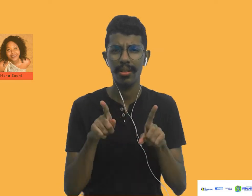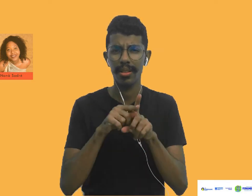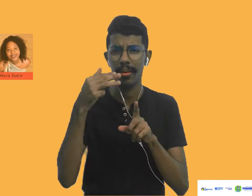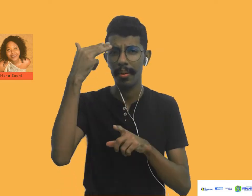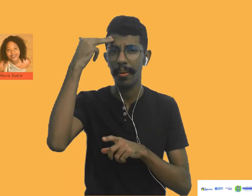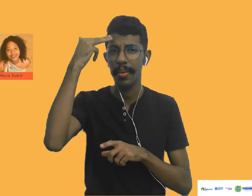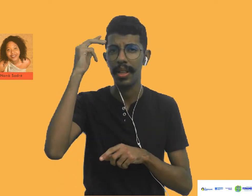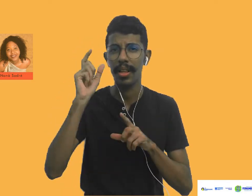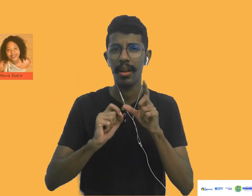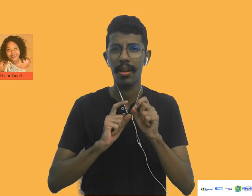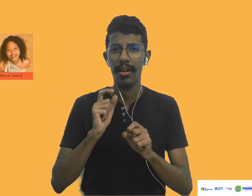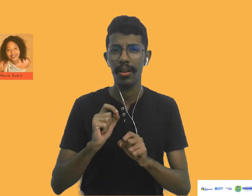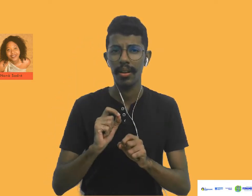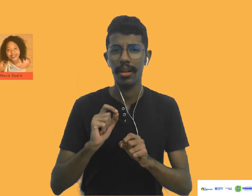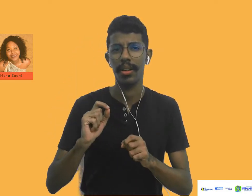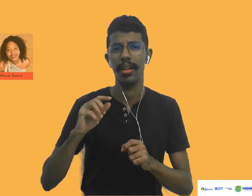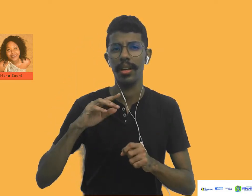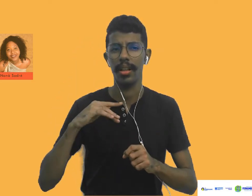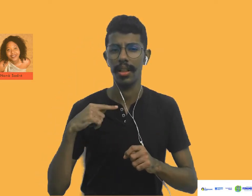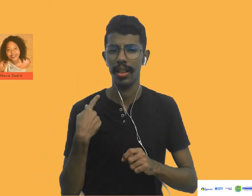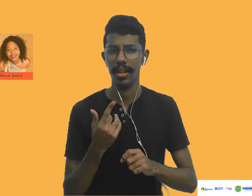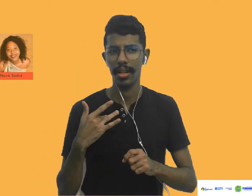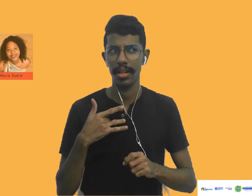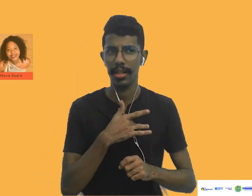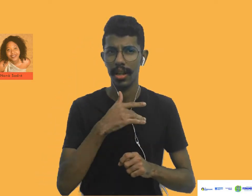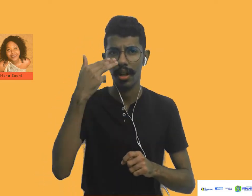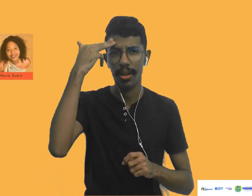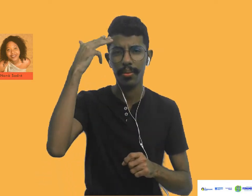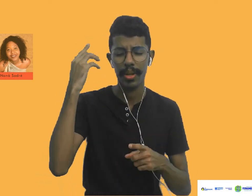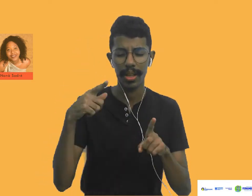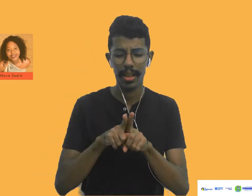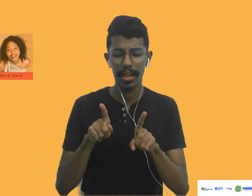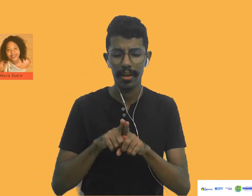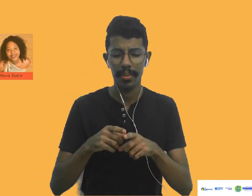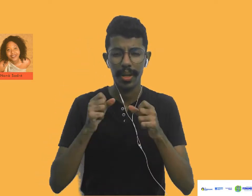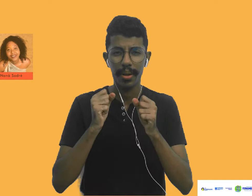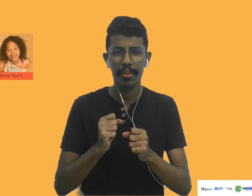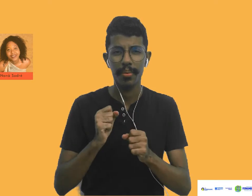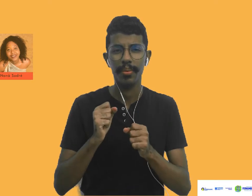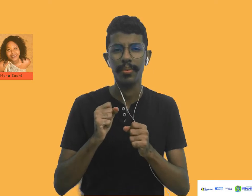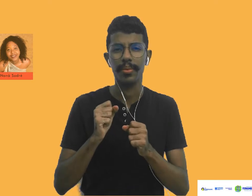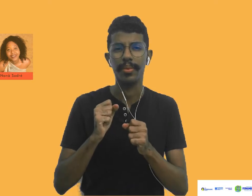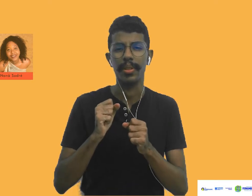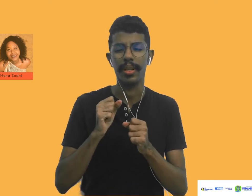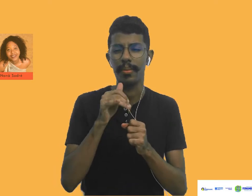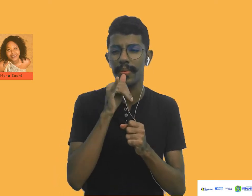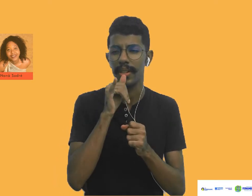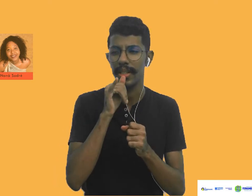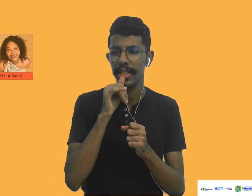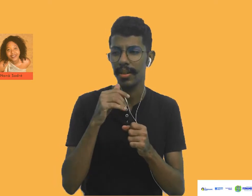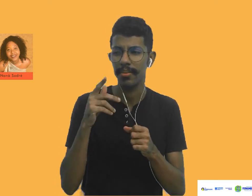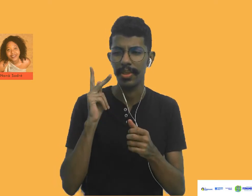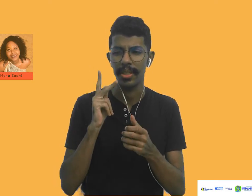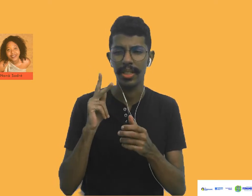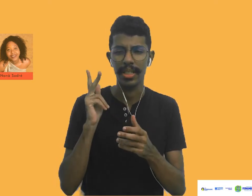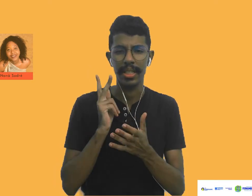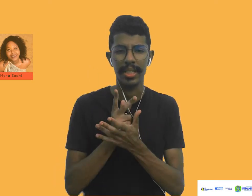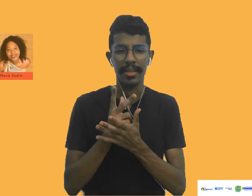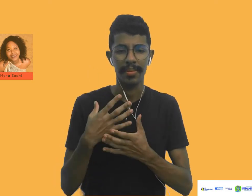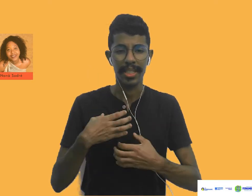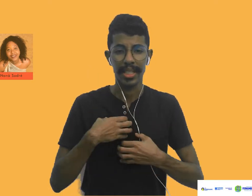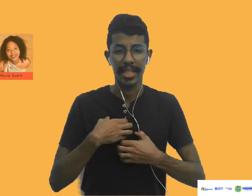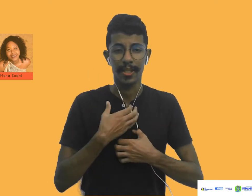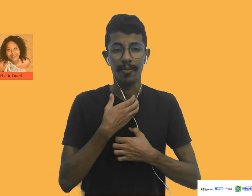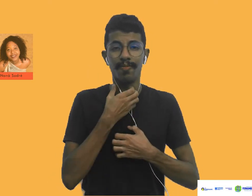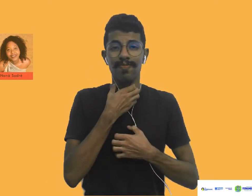Até a nossa saúde mental, né? Até a nossa saúde mental de poder gerir algo, sem estar toda